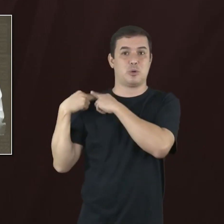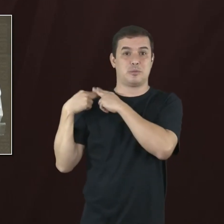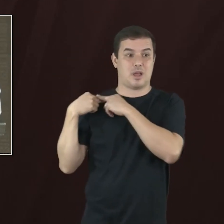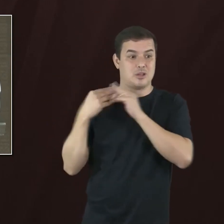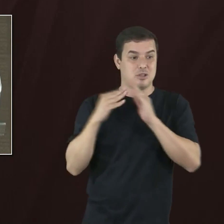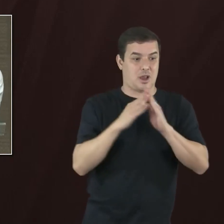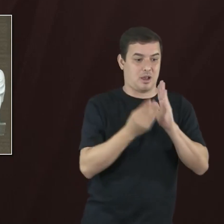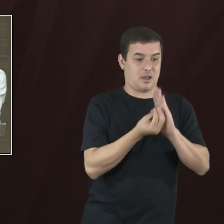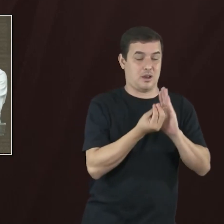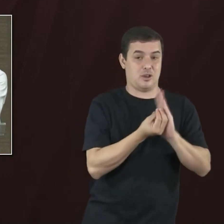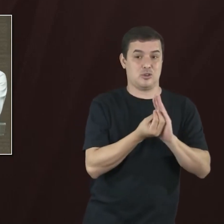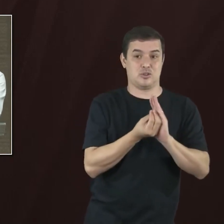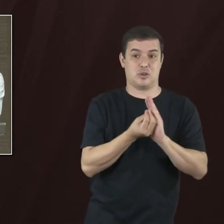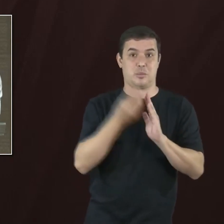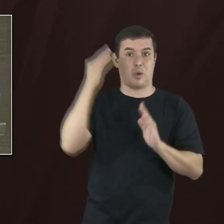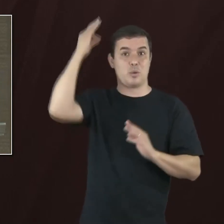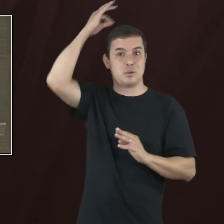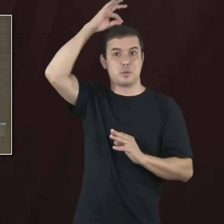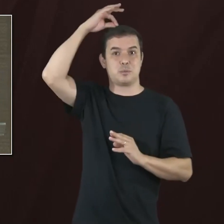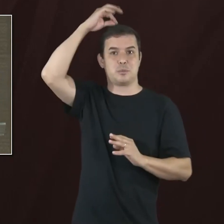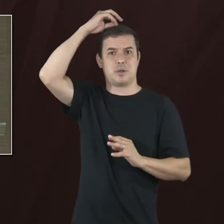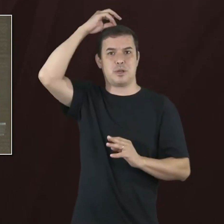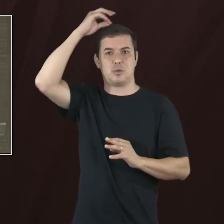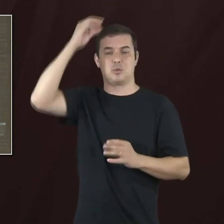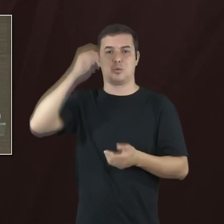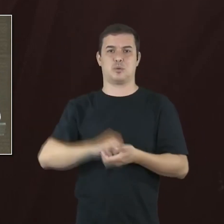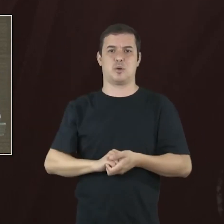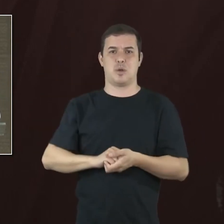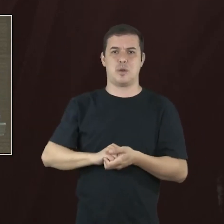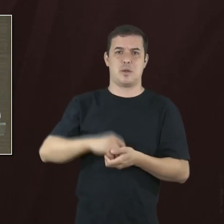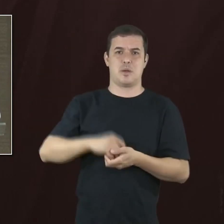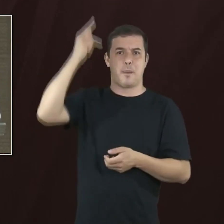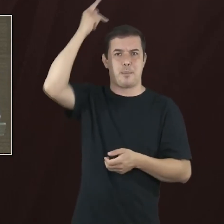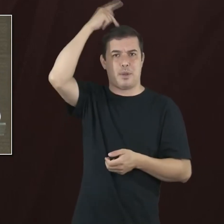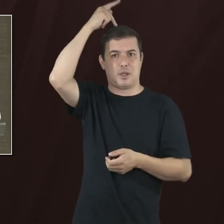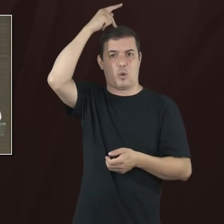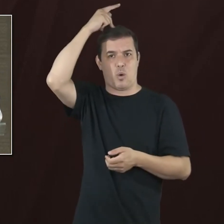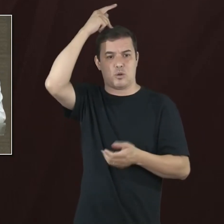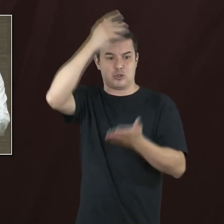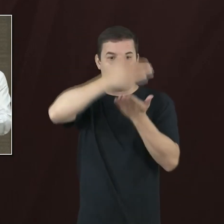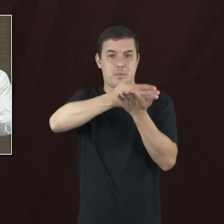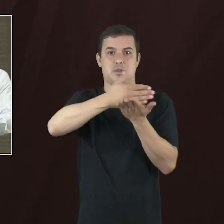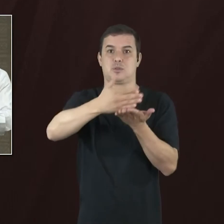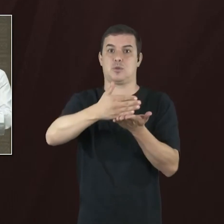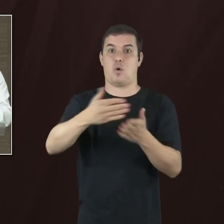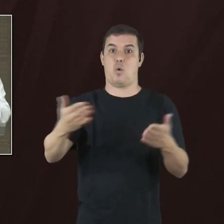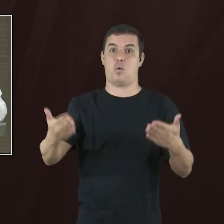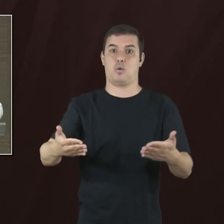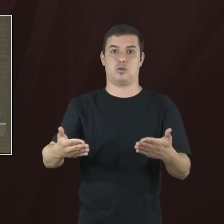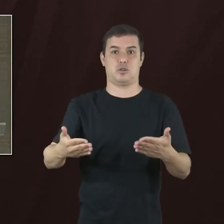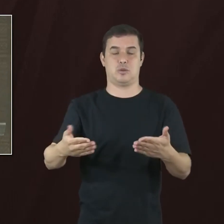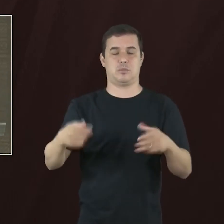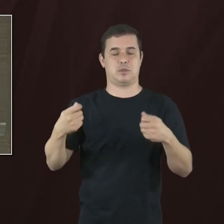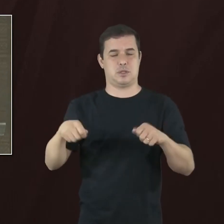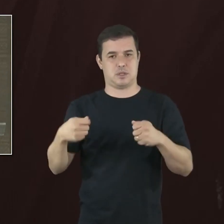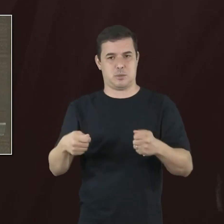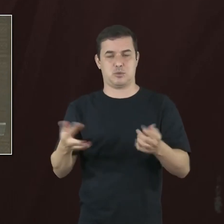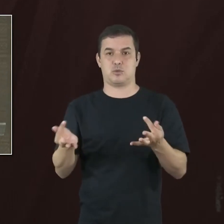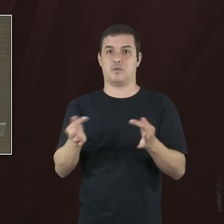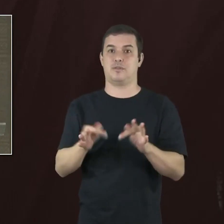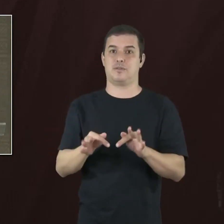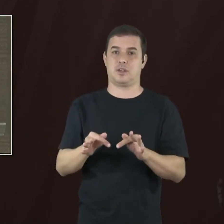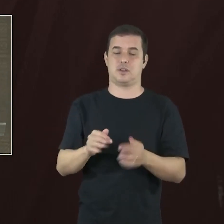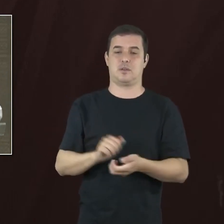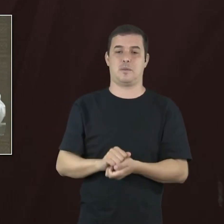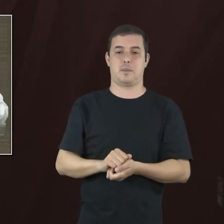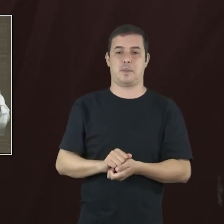igreja, depois que o Espírito desceu sobre a igreja no dia de Pentecostes, irmãos, é para a igreja cumprir o que o